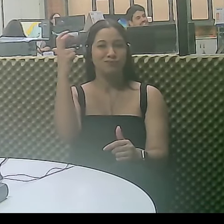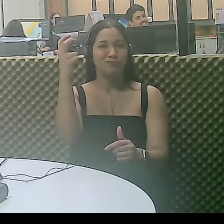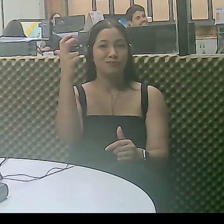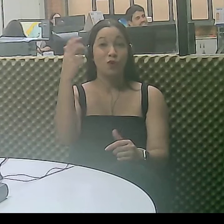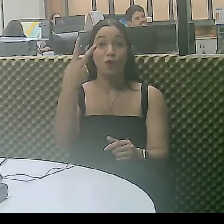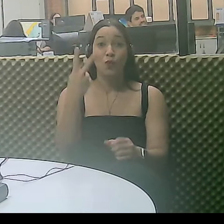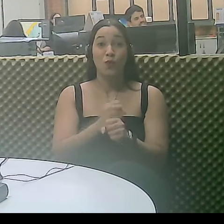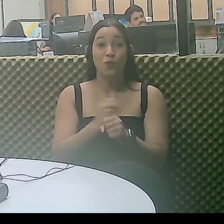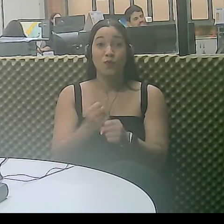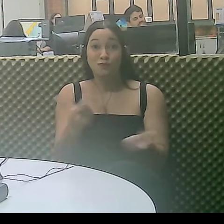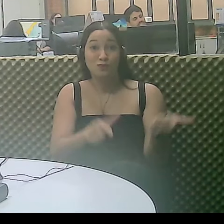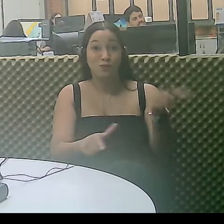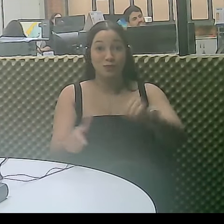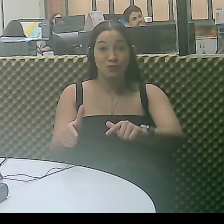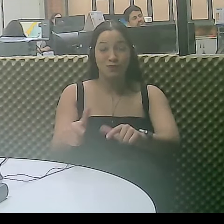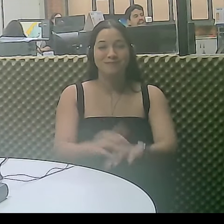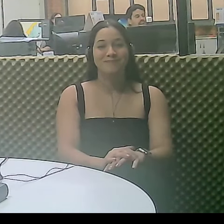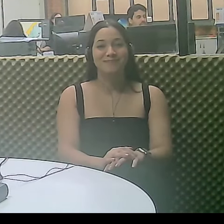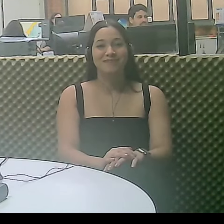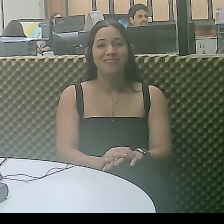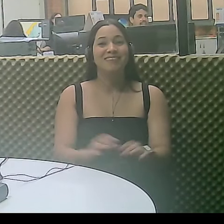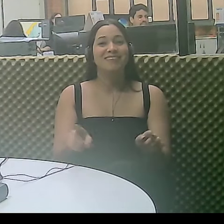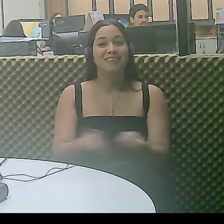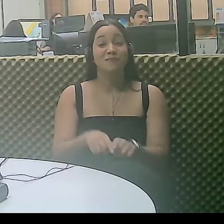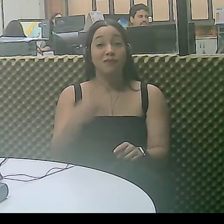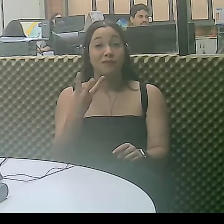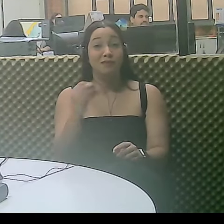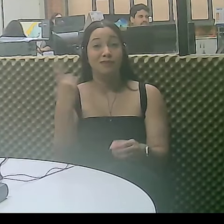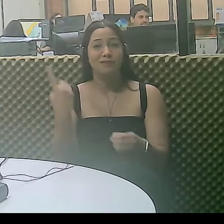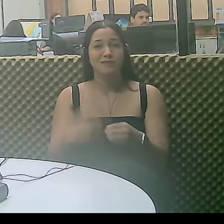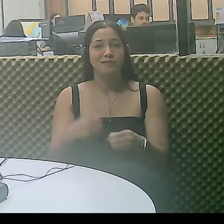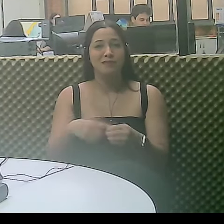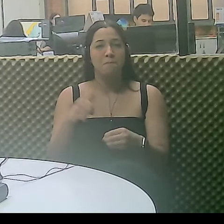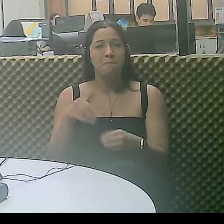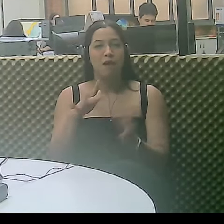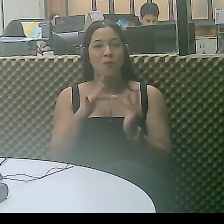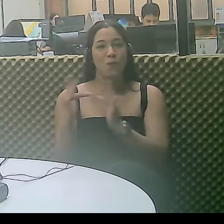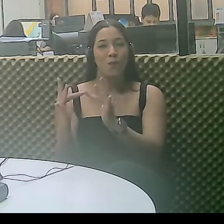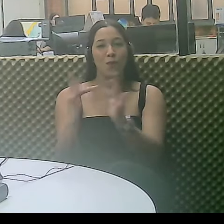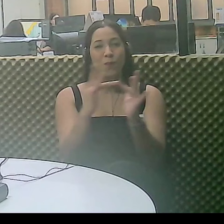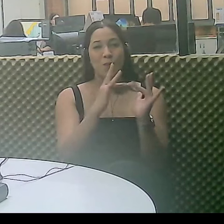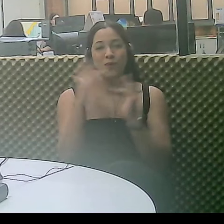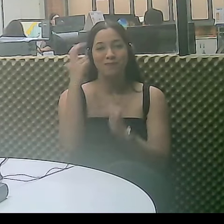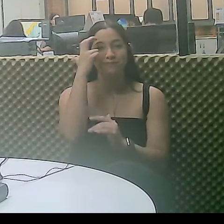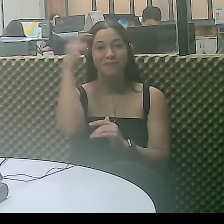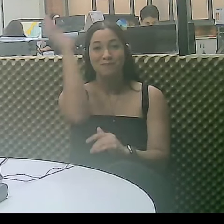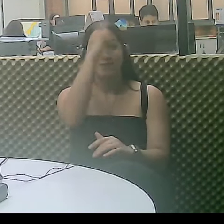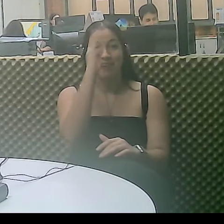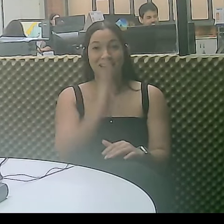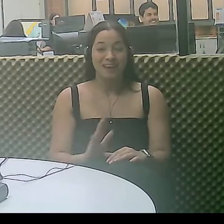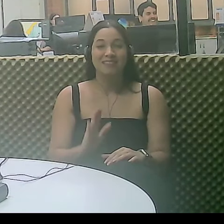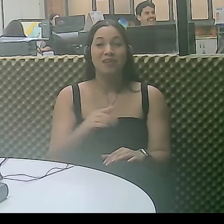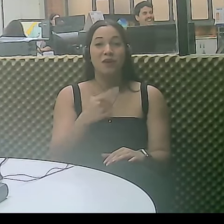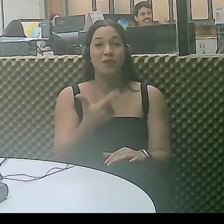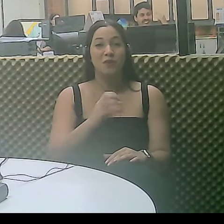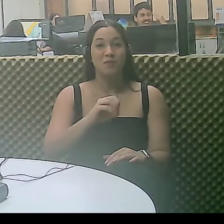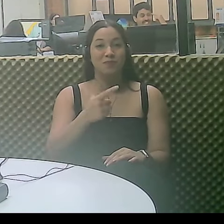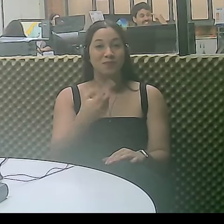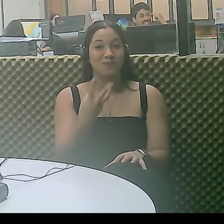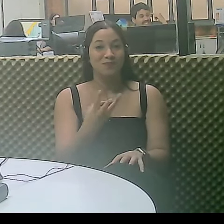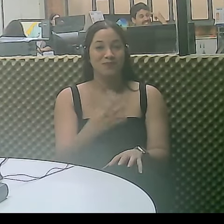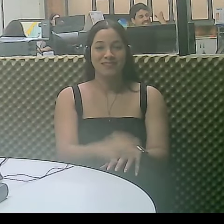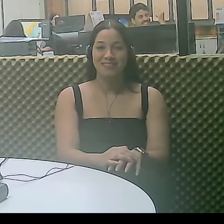por 2 anos consecutivos e estar entre as 30 cidades mais conectadas e inteligentes do Brasil em